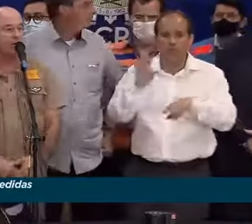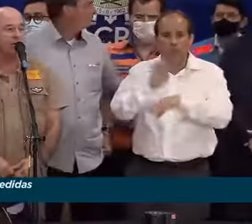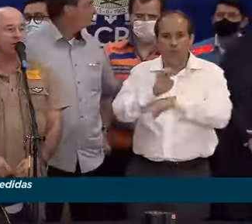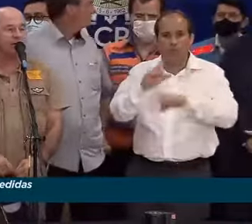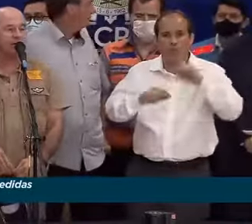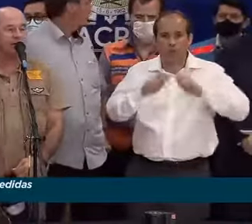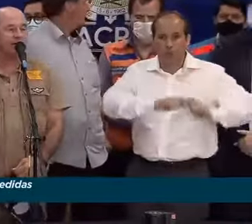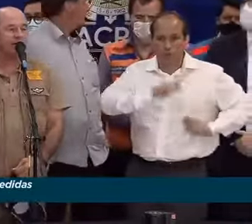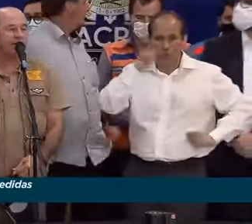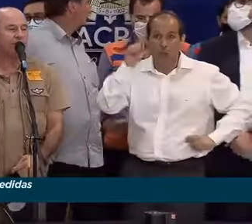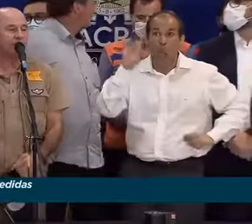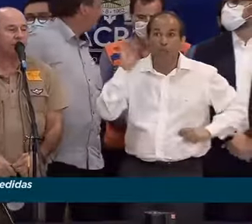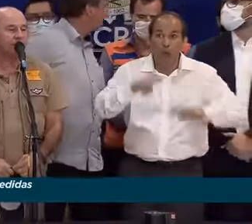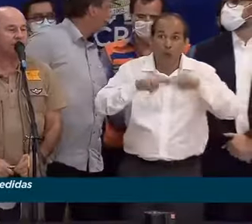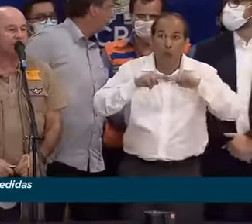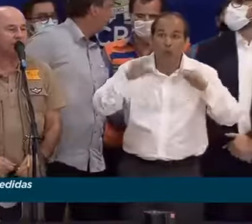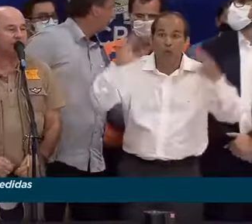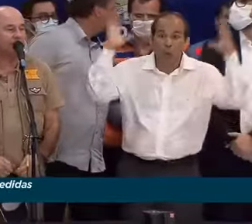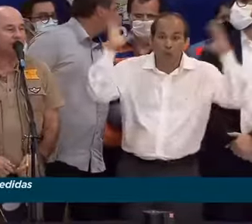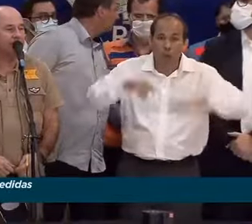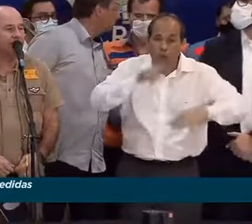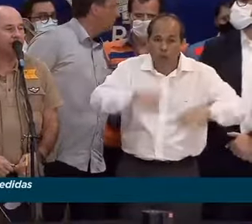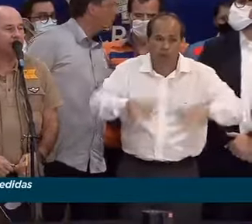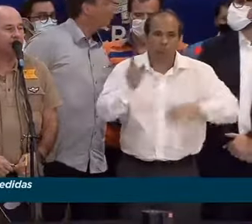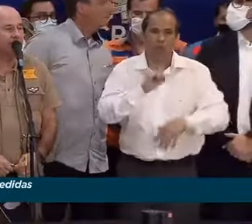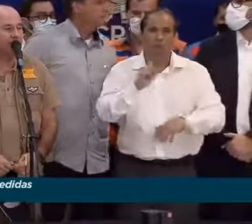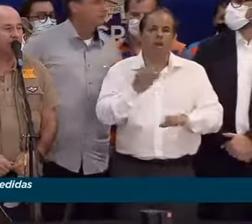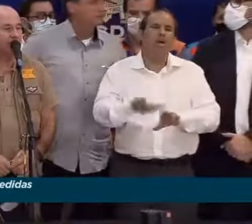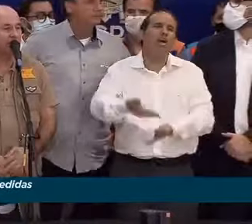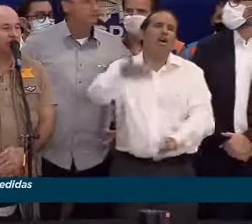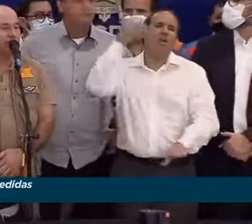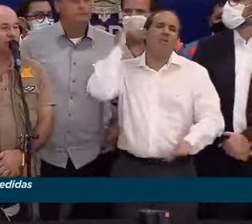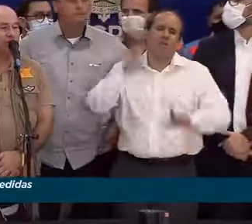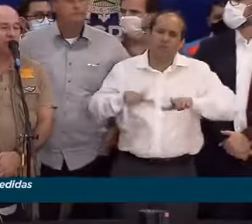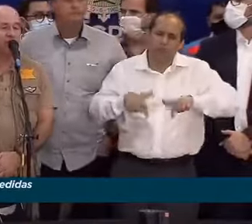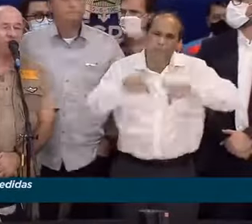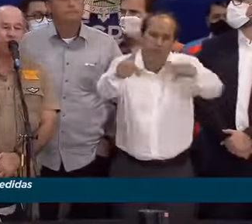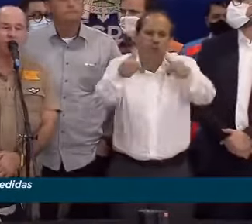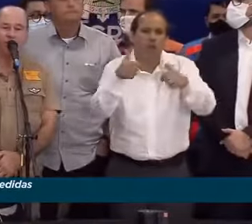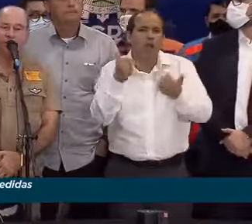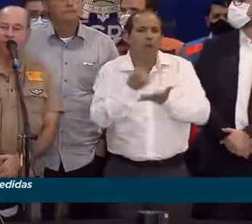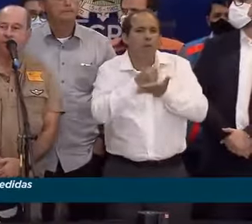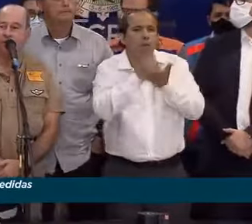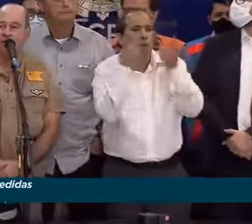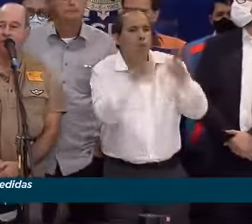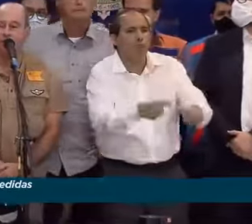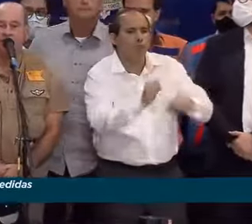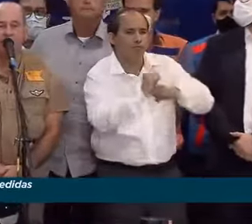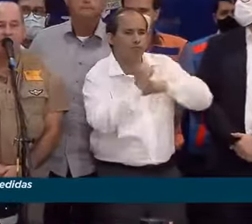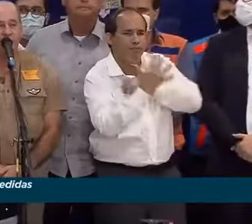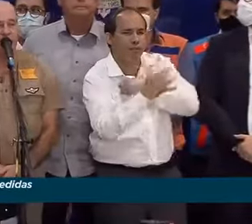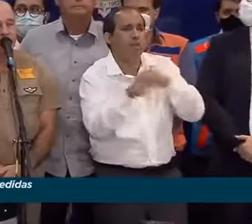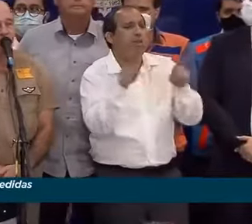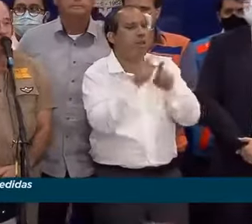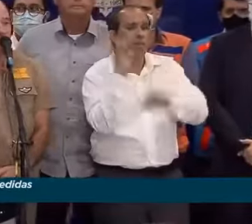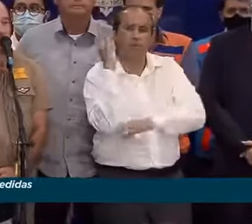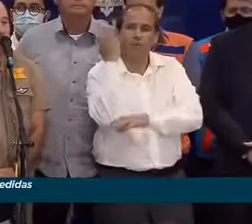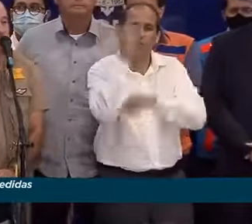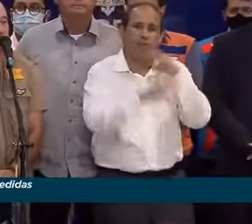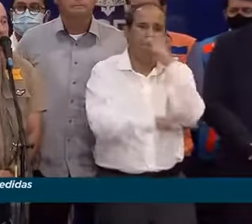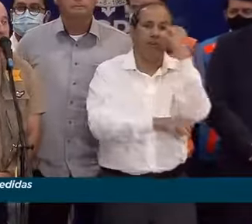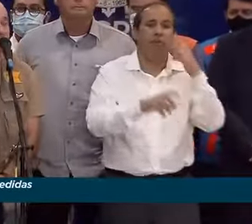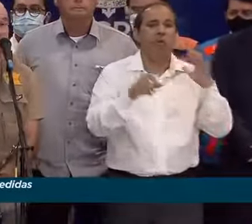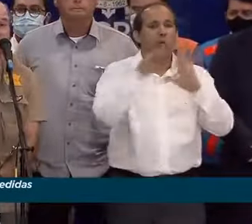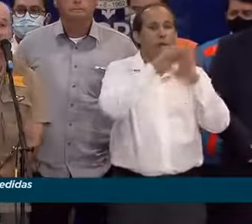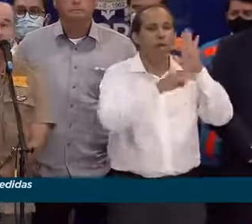só na enchente. Nós estamos aí desde a operação ajudando a Covid-19, o meio ambiente com a Verde Brasil